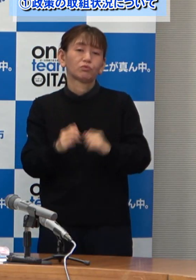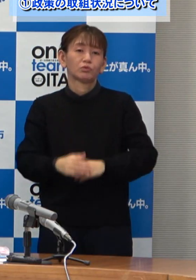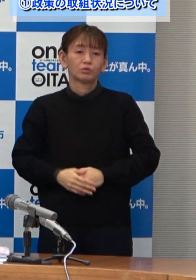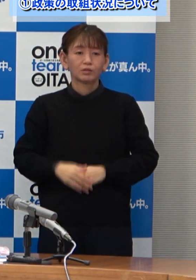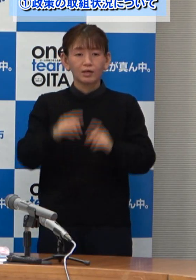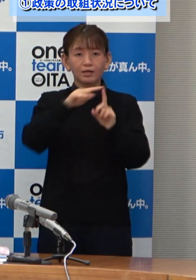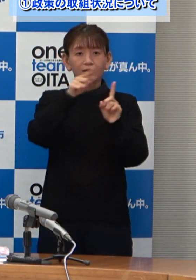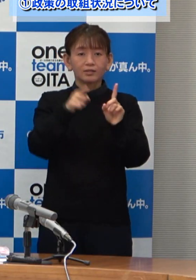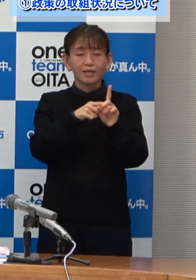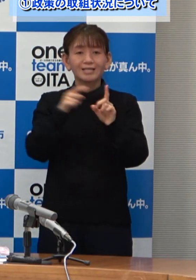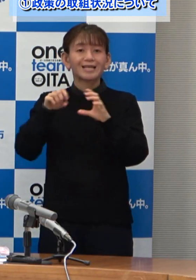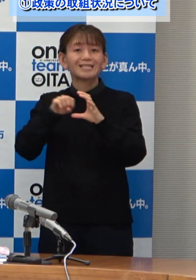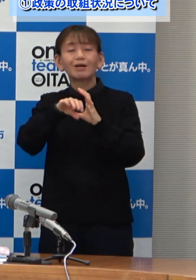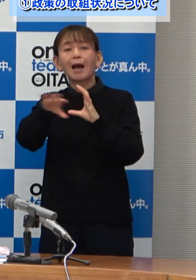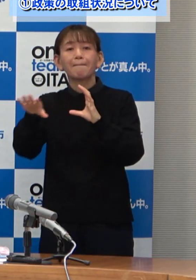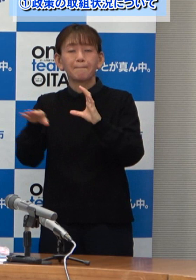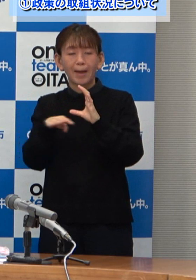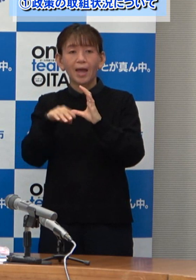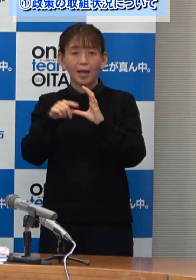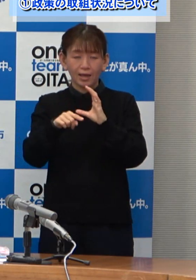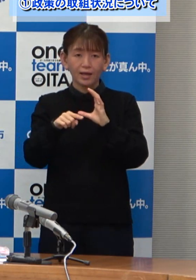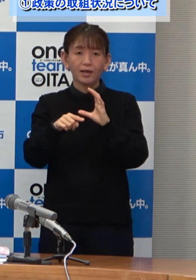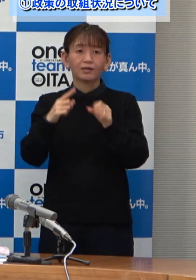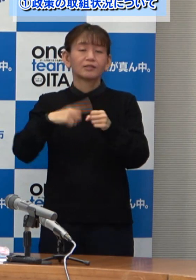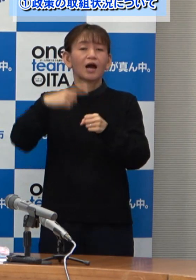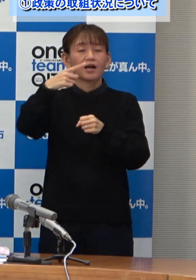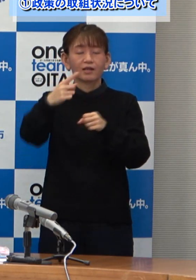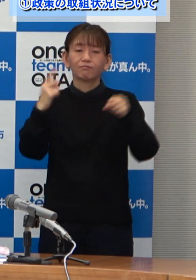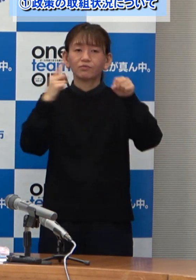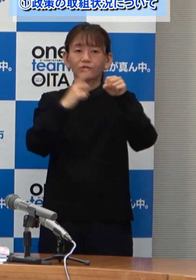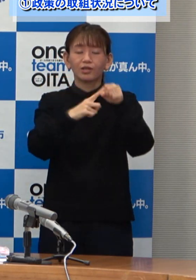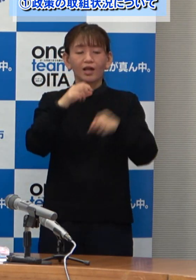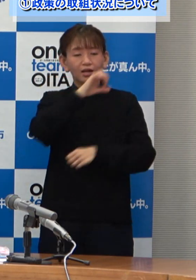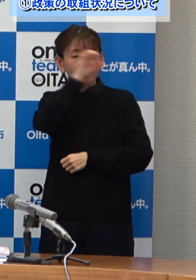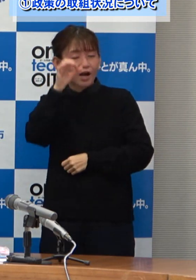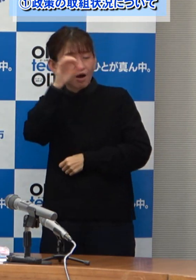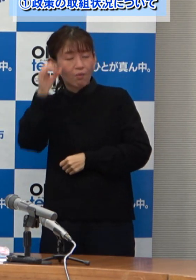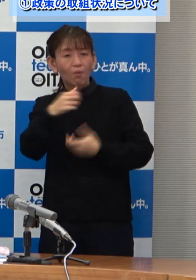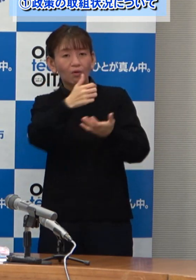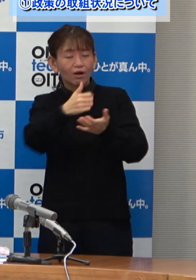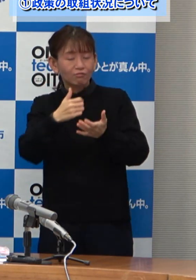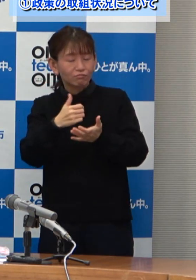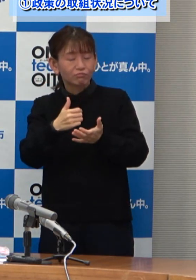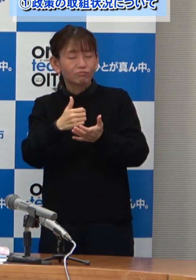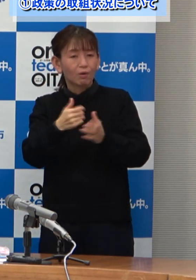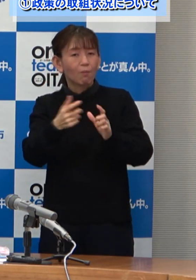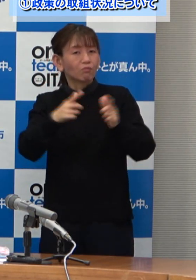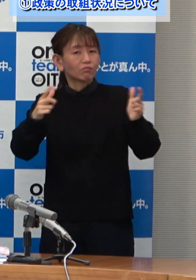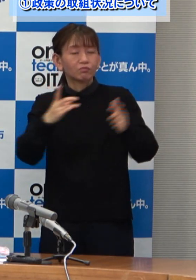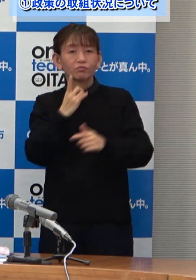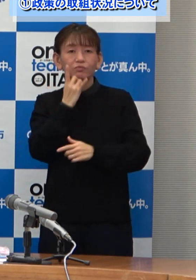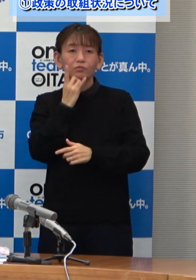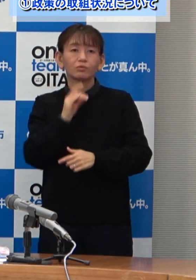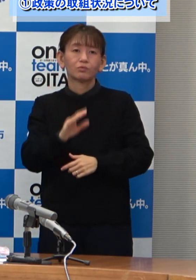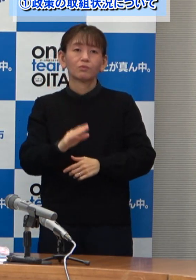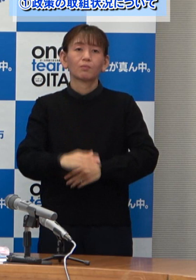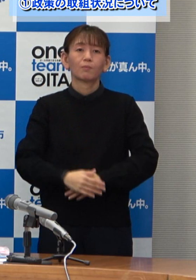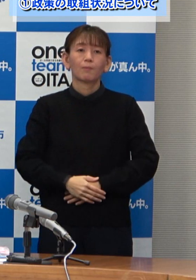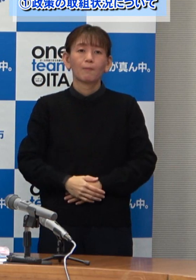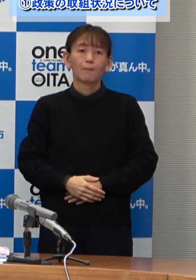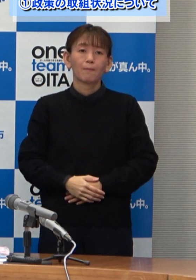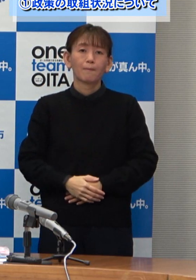キャンペーン来年4月6月ですがえ向けて観光客の誘客にも期待ができると感じており